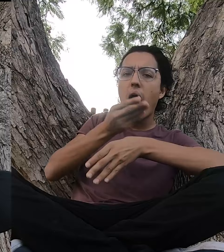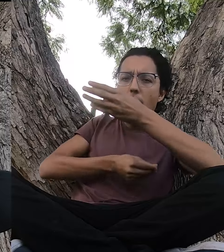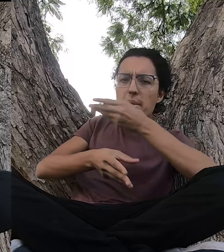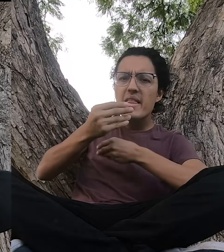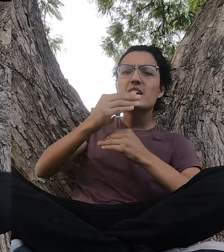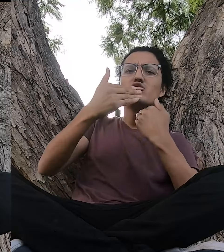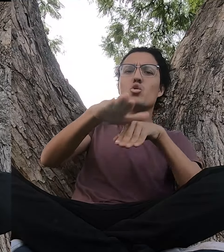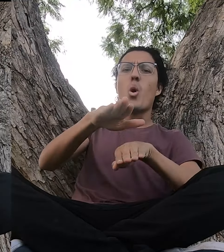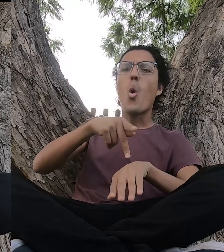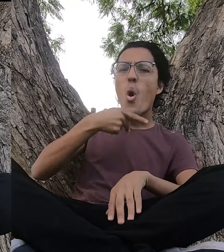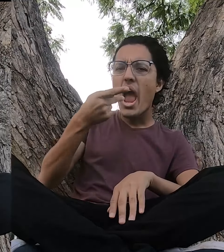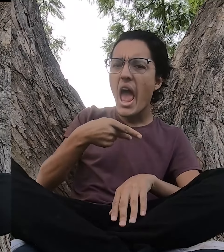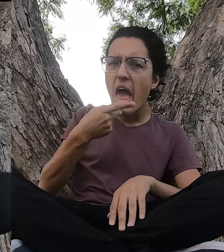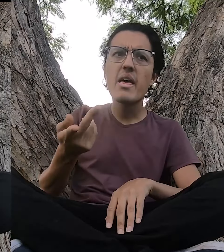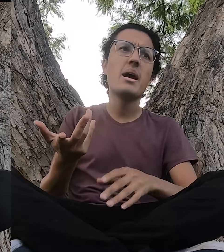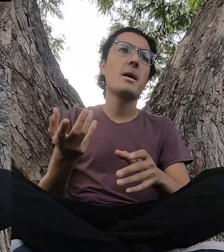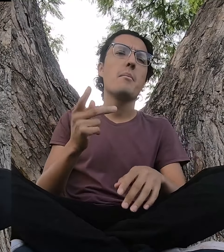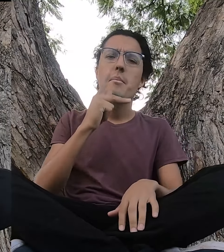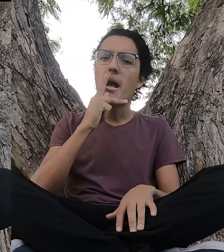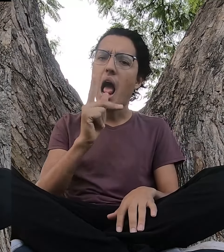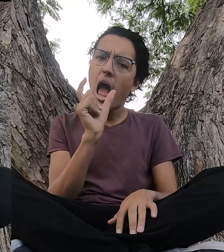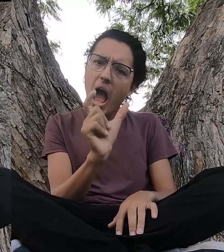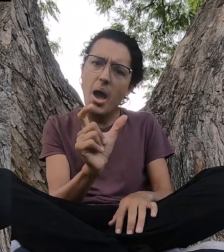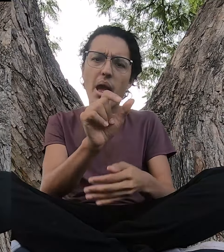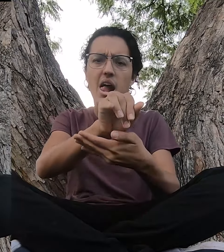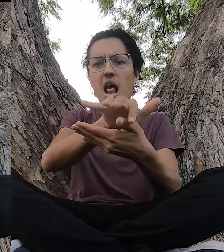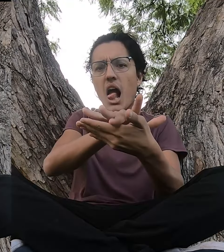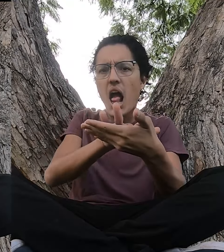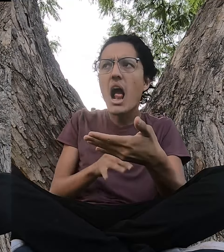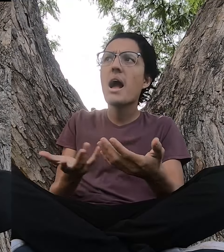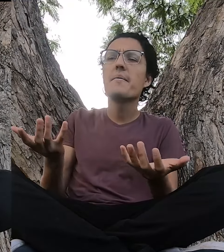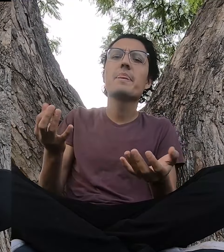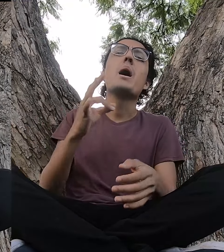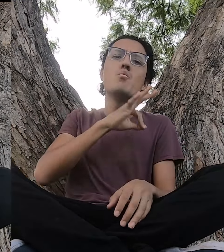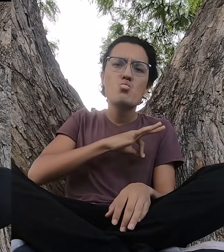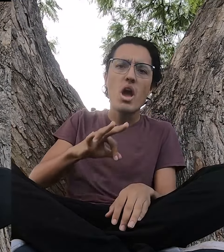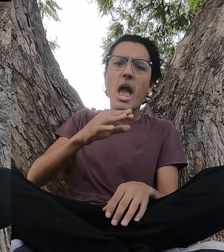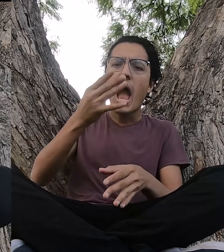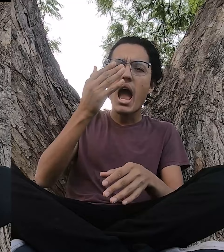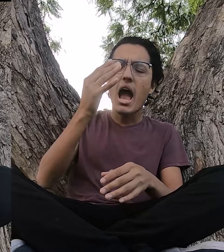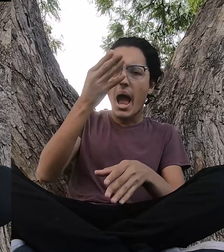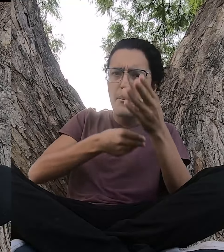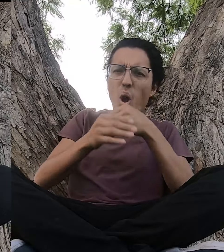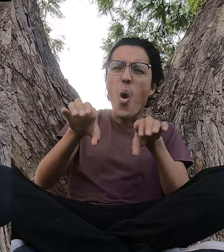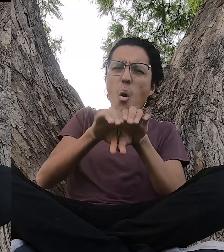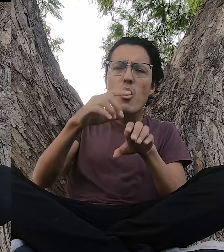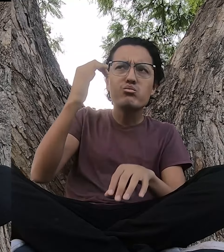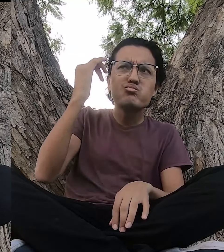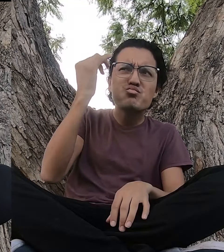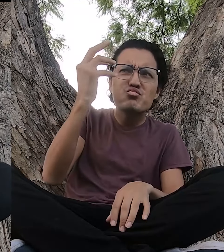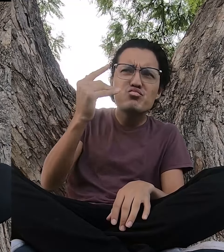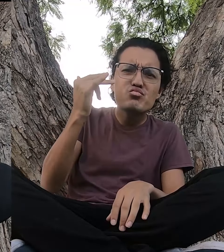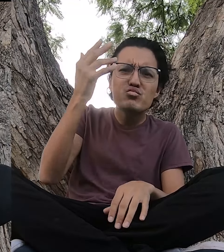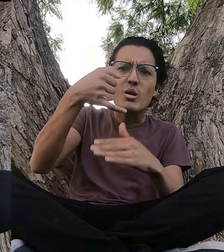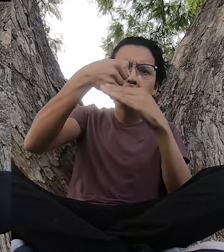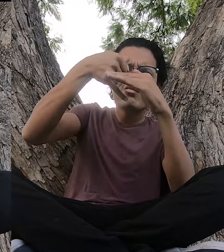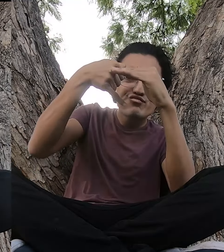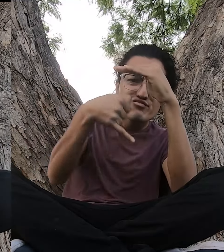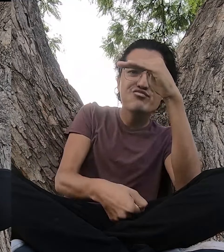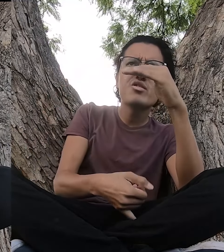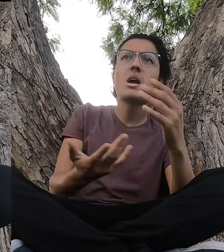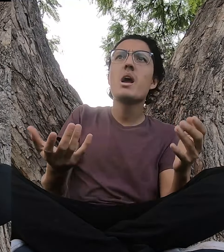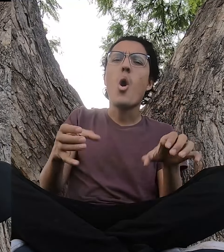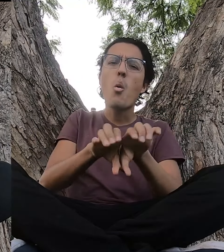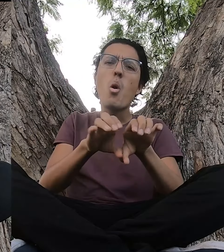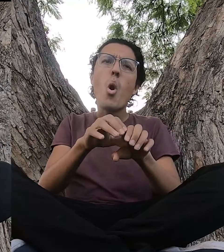media a aprender también de nosotros, de la palabra escrita, de la lectura, de que puedan aprender a reflexionar, de